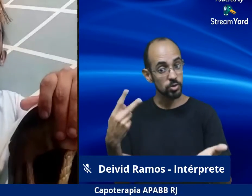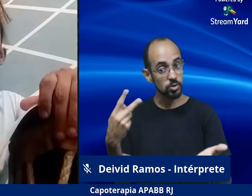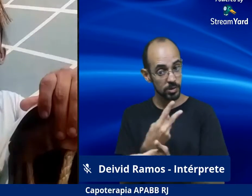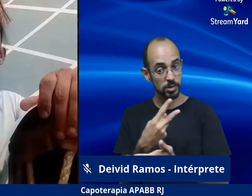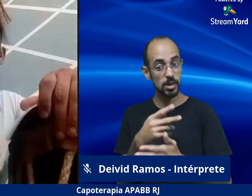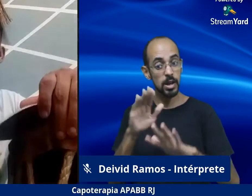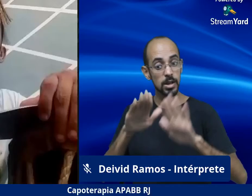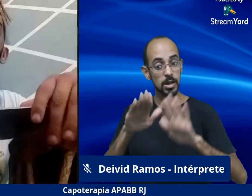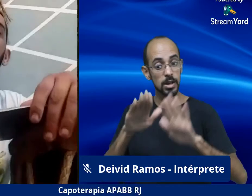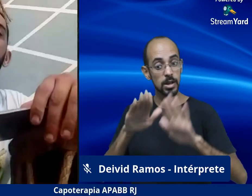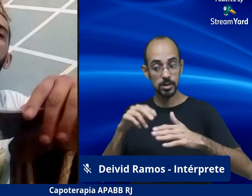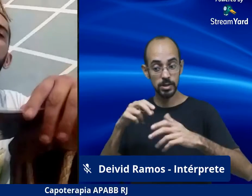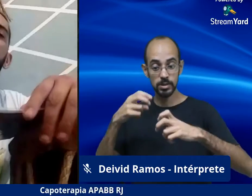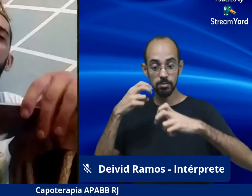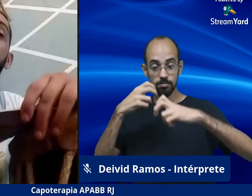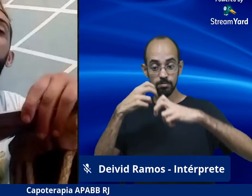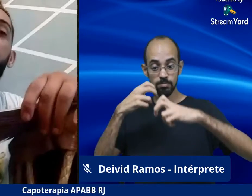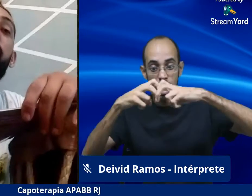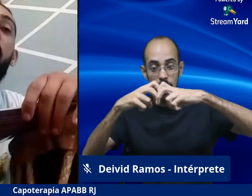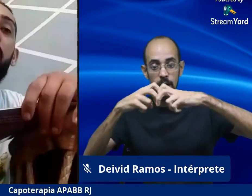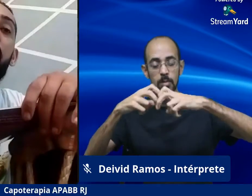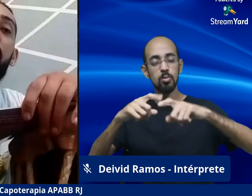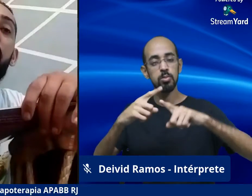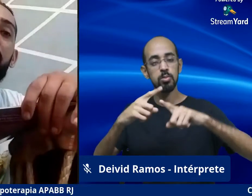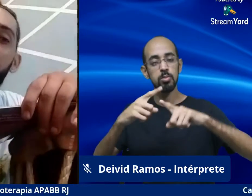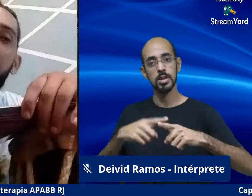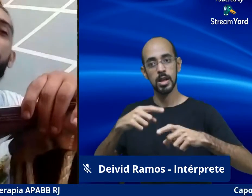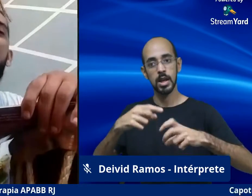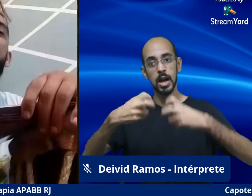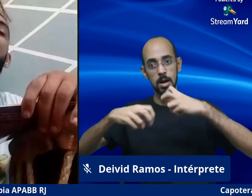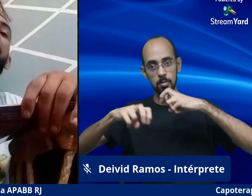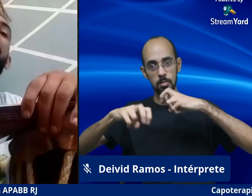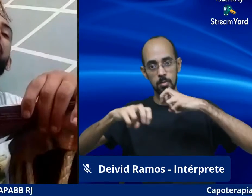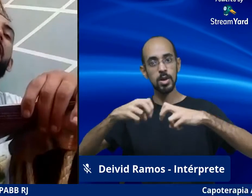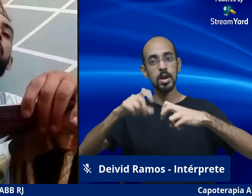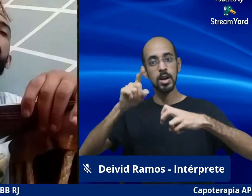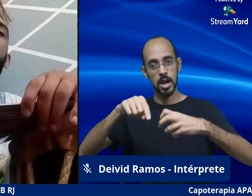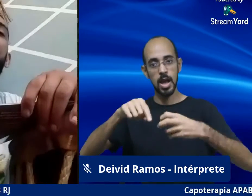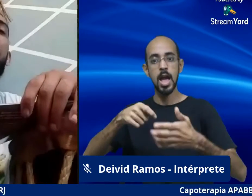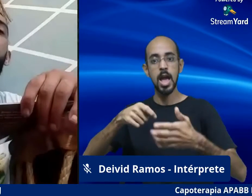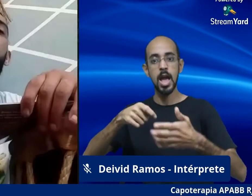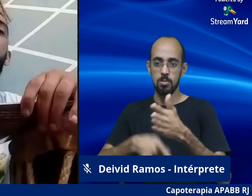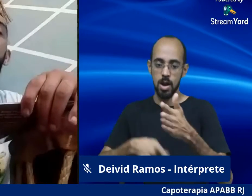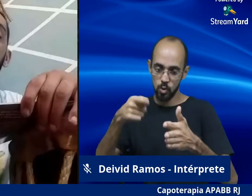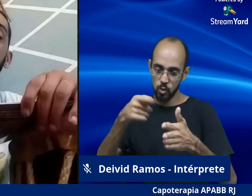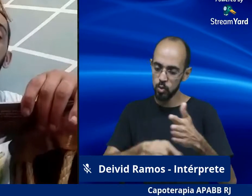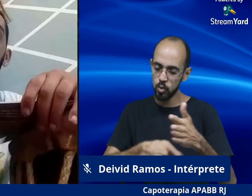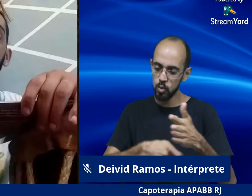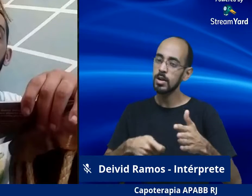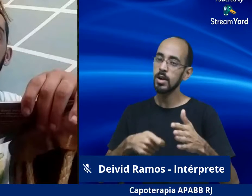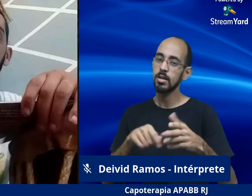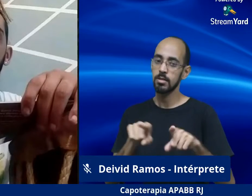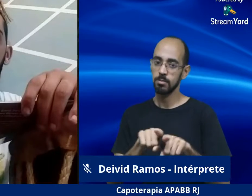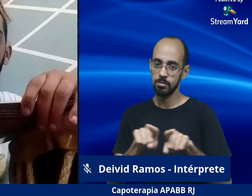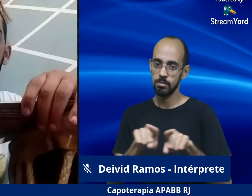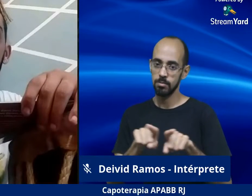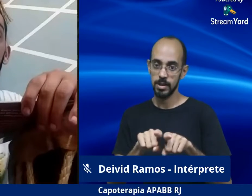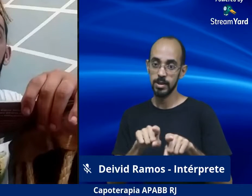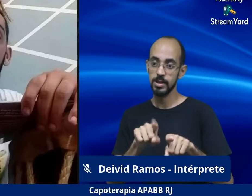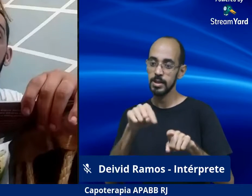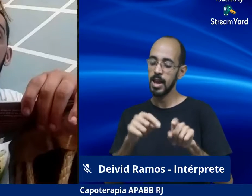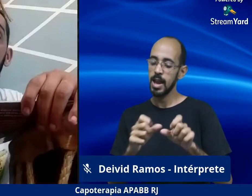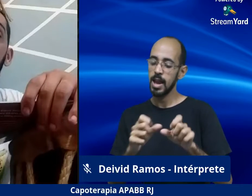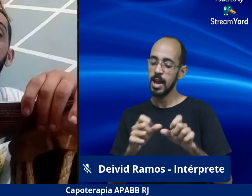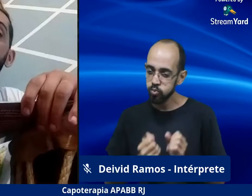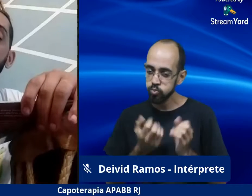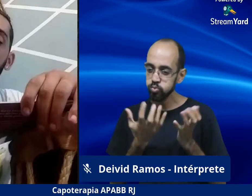antes de tudo, ela é uma luta. E quem olha de fora também é parte desse lindo espetáculo que a capoeira provoca, né?